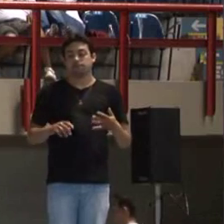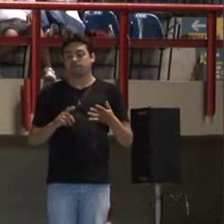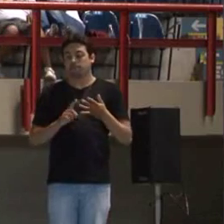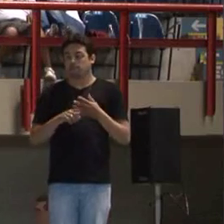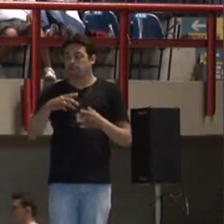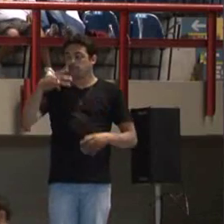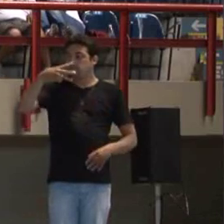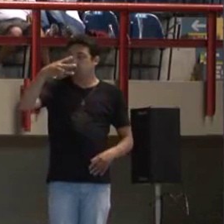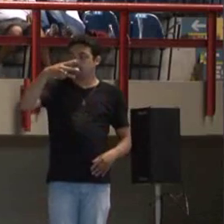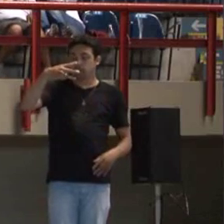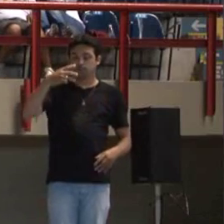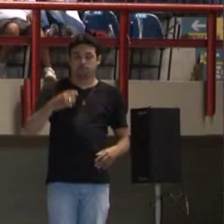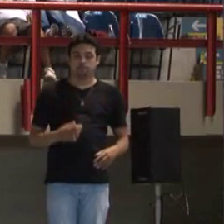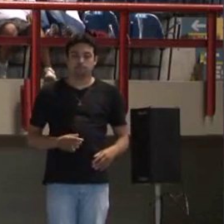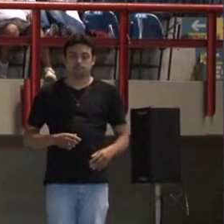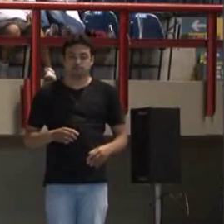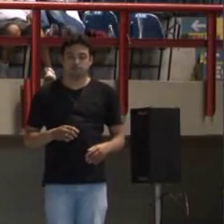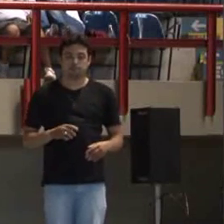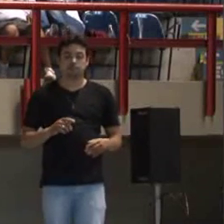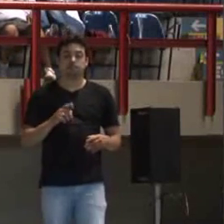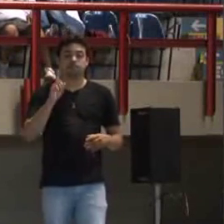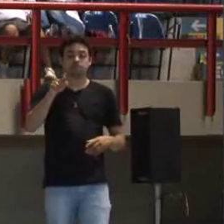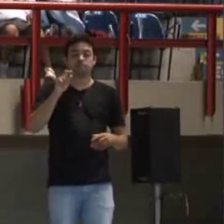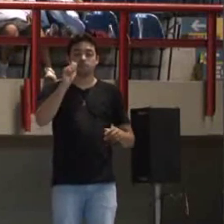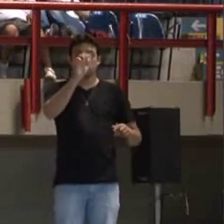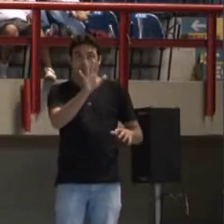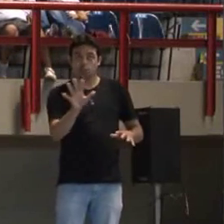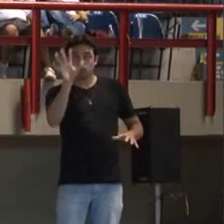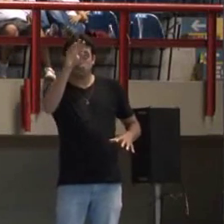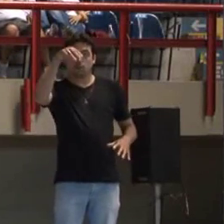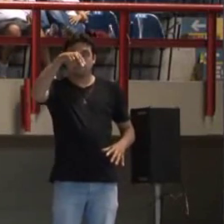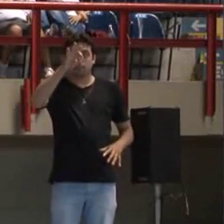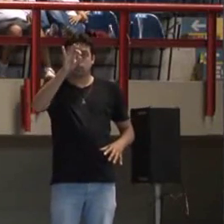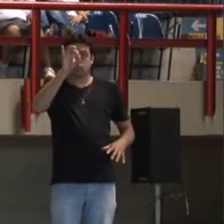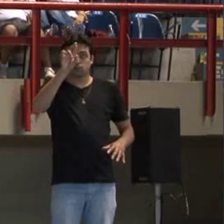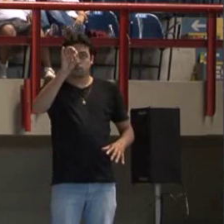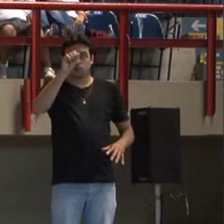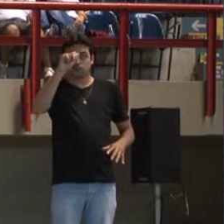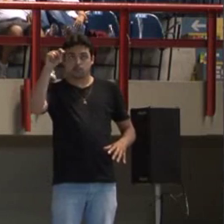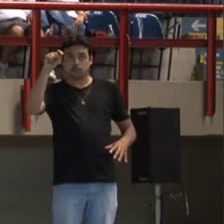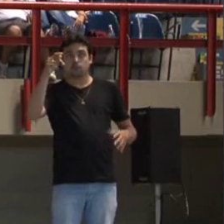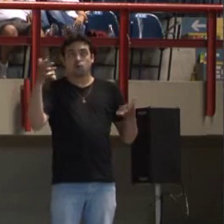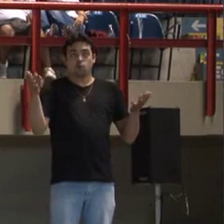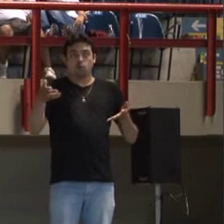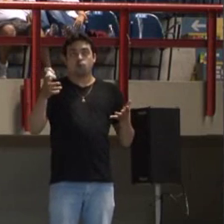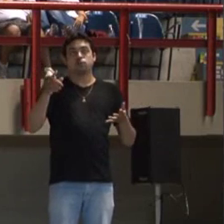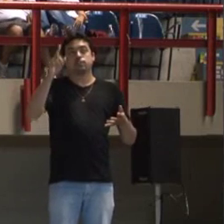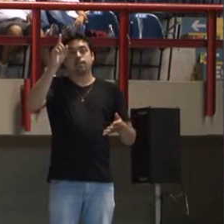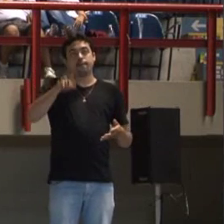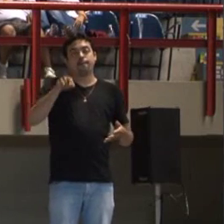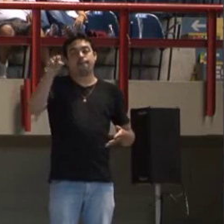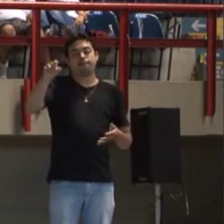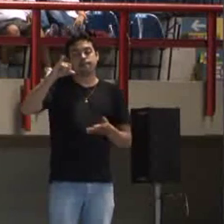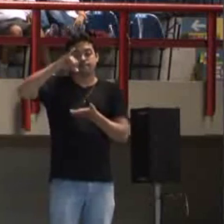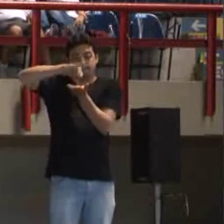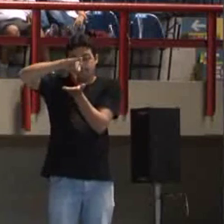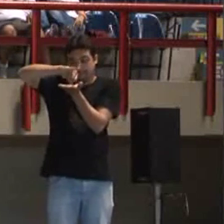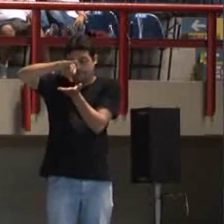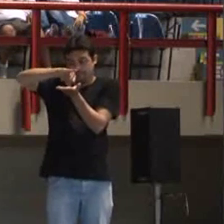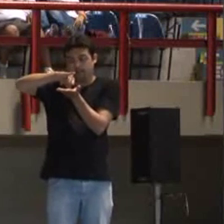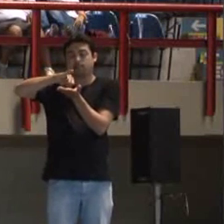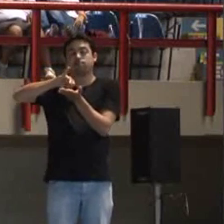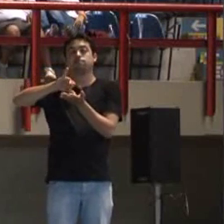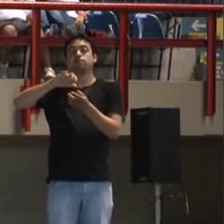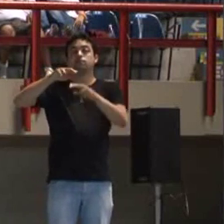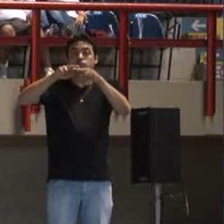Terceira, a região da Mesopotâmia hoje é o Iraque, tá? Meso quer dizer meio, Potsi quer dizer